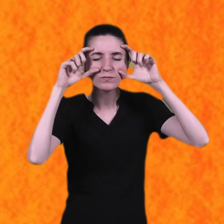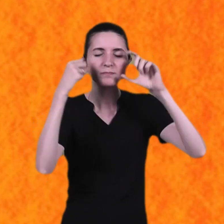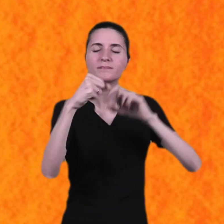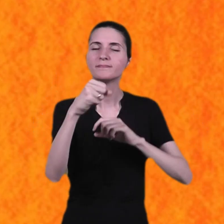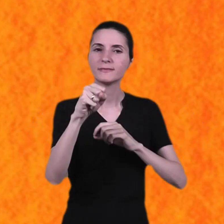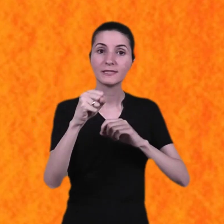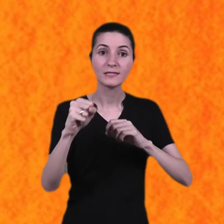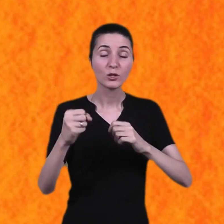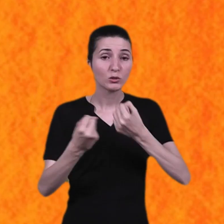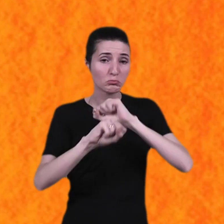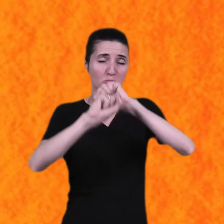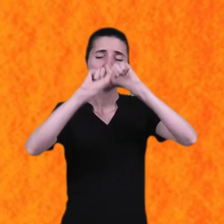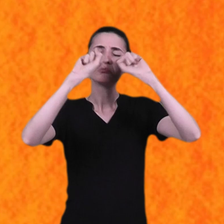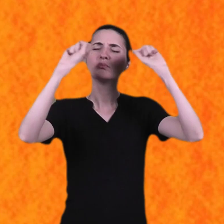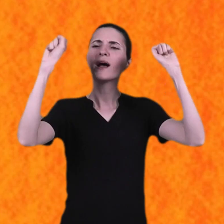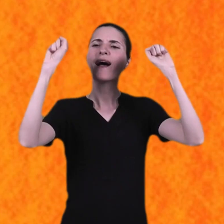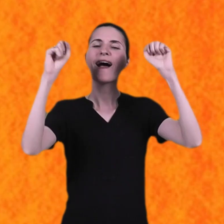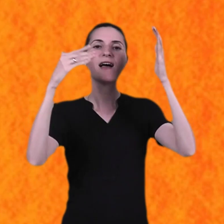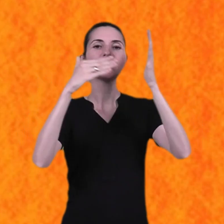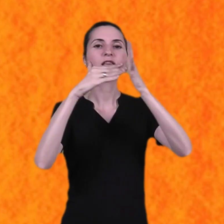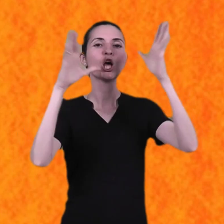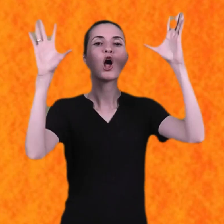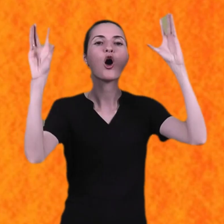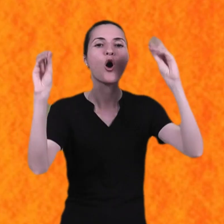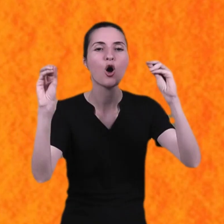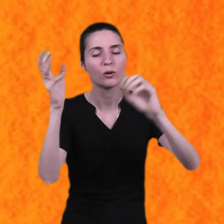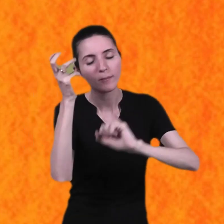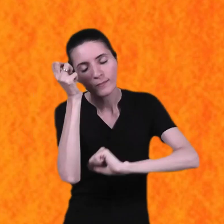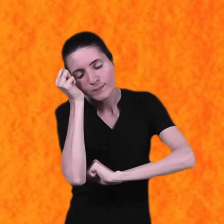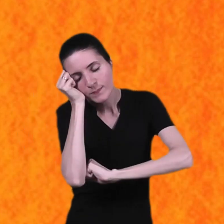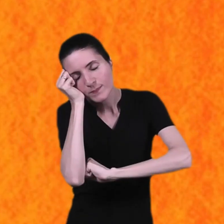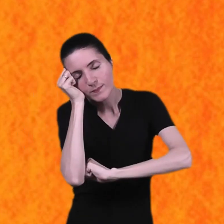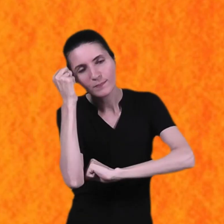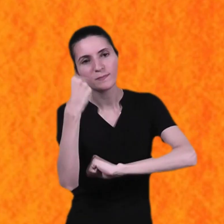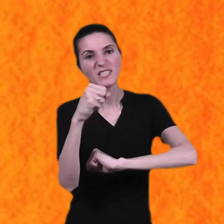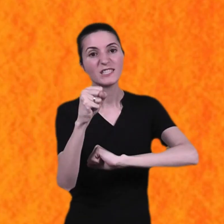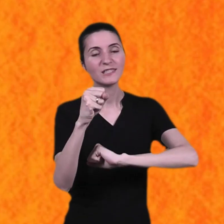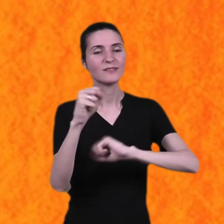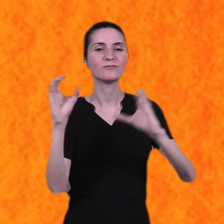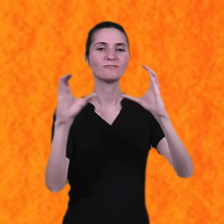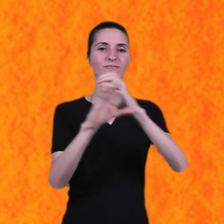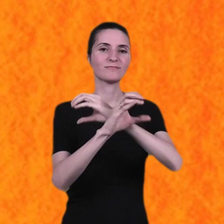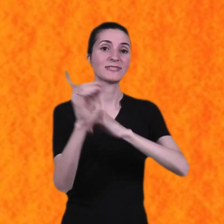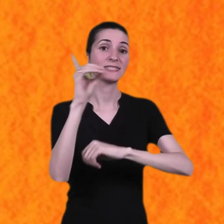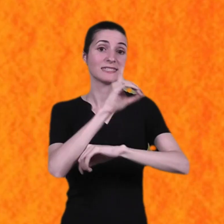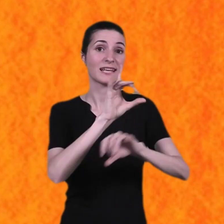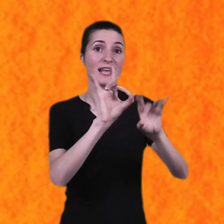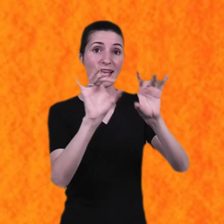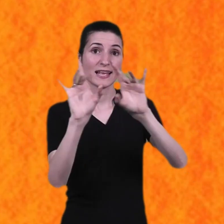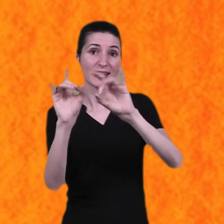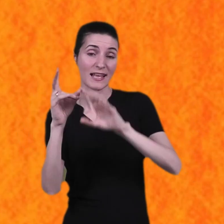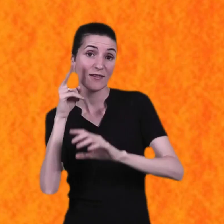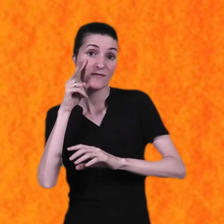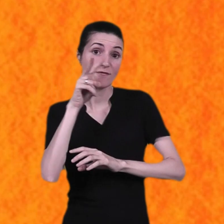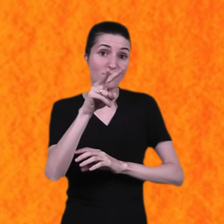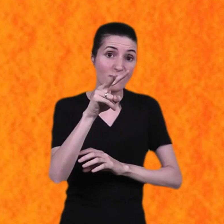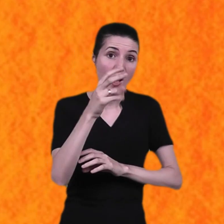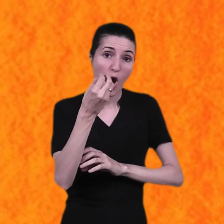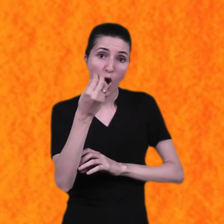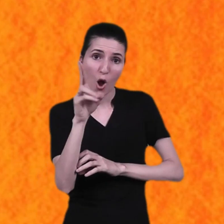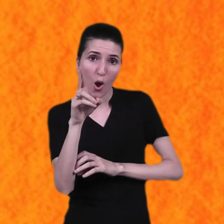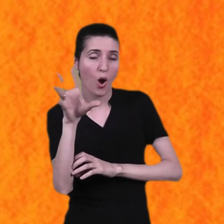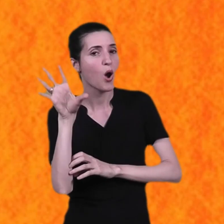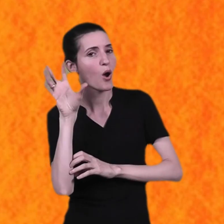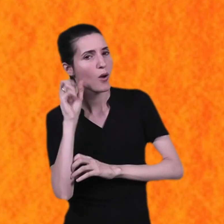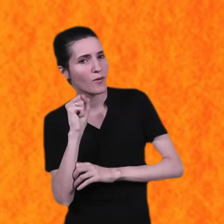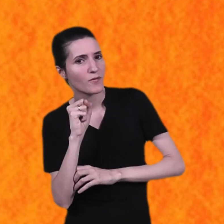do despertar ao ir dormir. Uau! Porque isso, cada um de vocês que está nos vendo e nos ouvindo